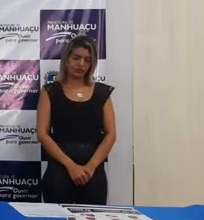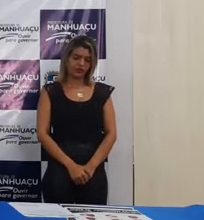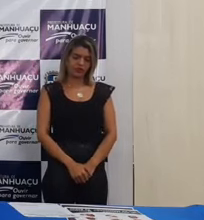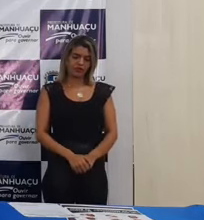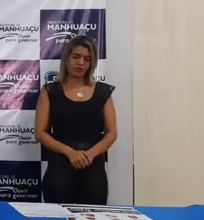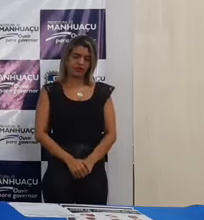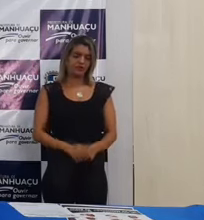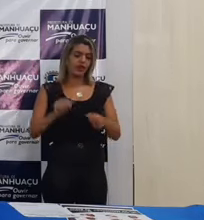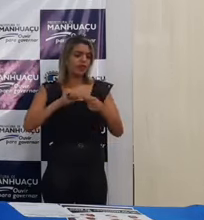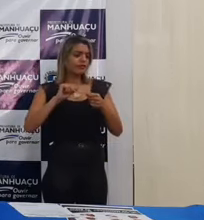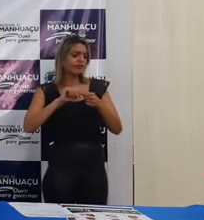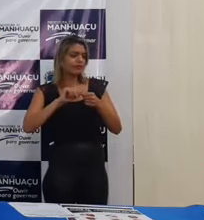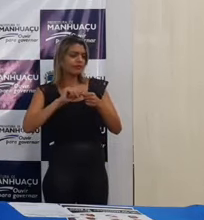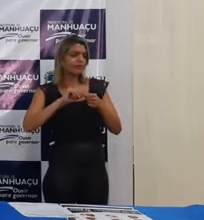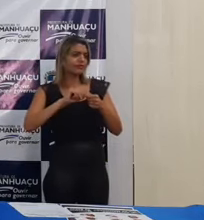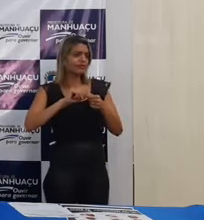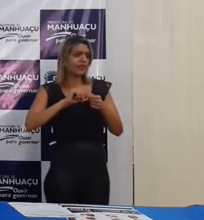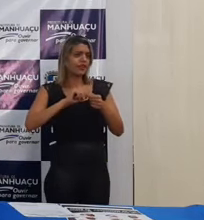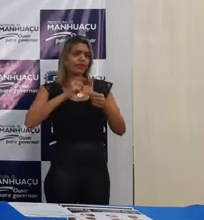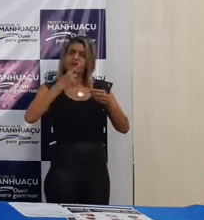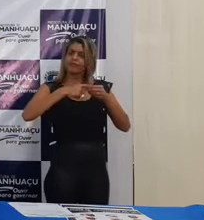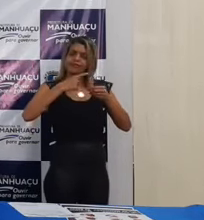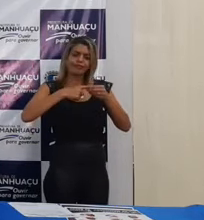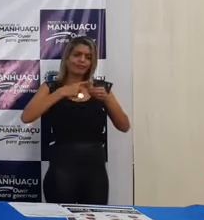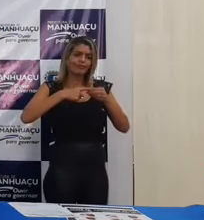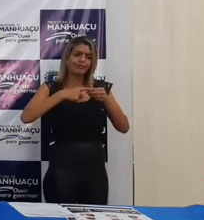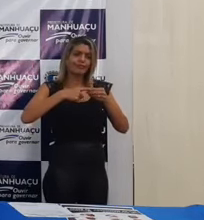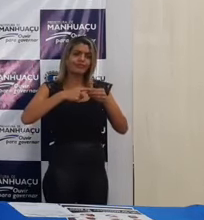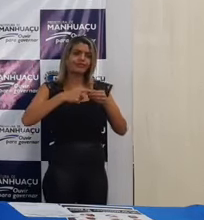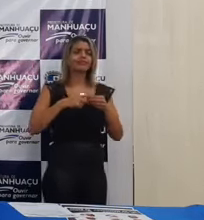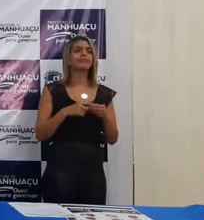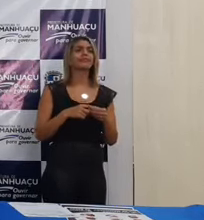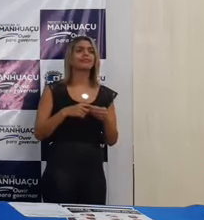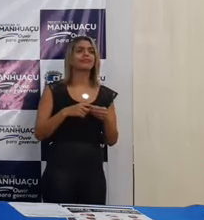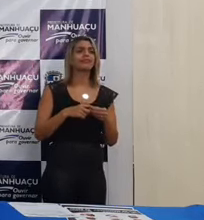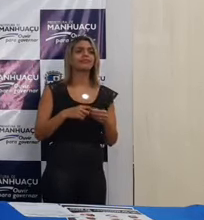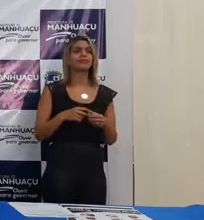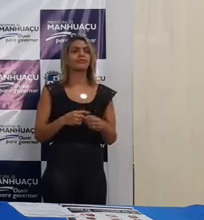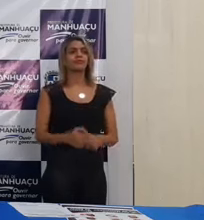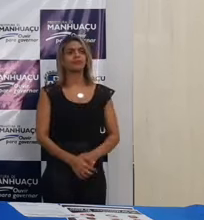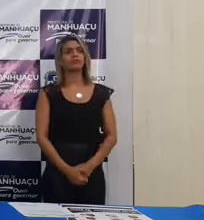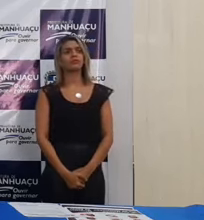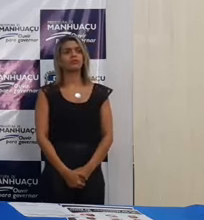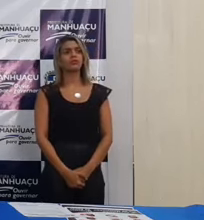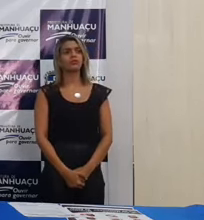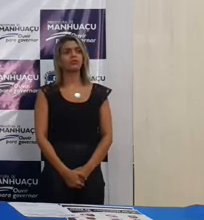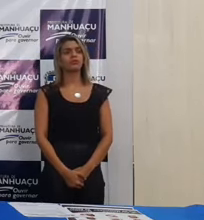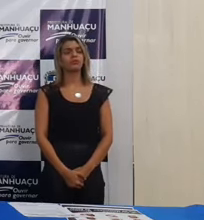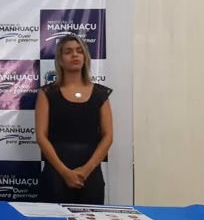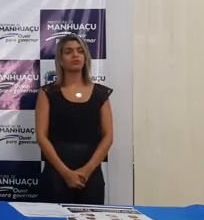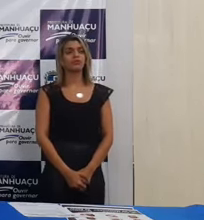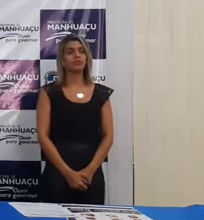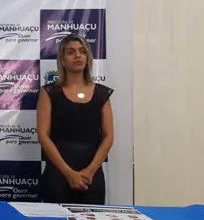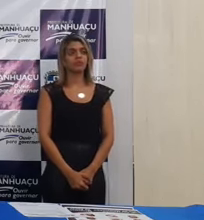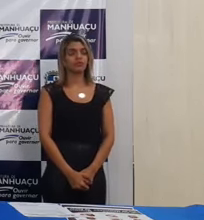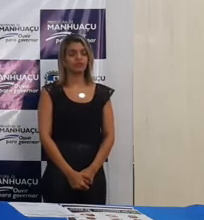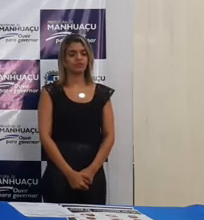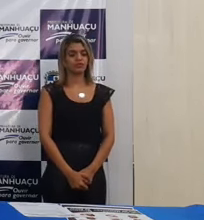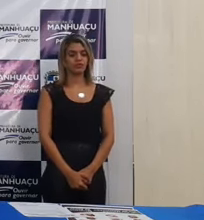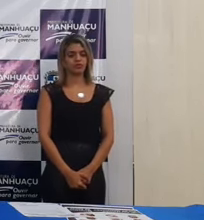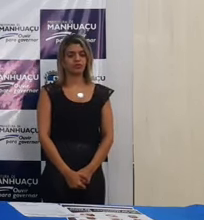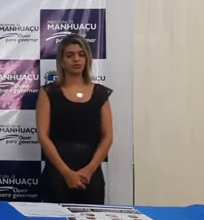Então, se a gente divulgar, a gente unir e trabalhar, fazer um trabalho inicial de formiguinha, de convencimento,